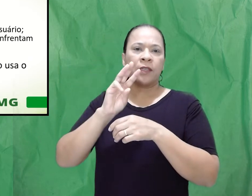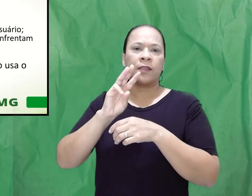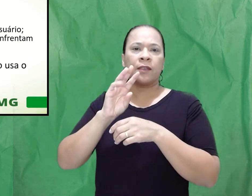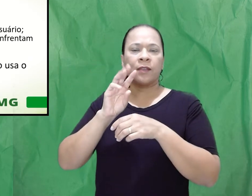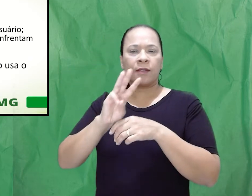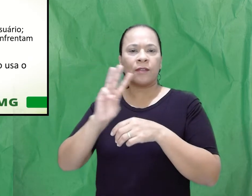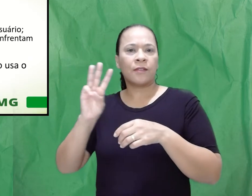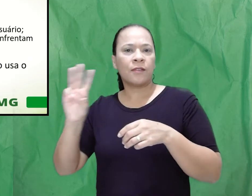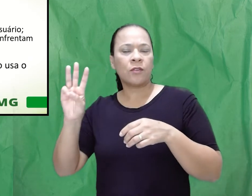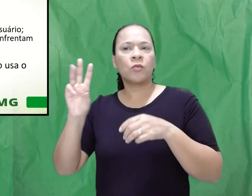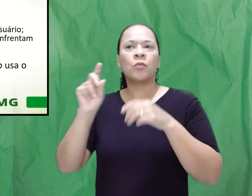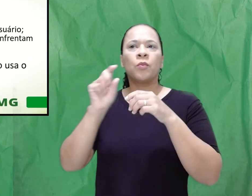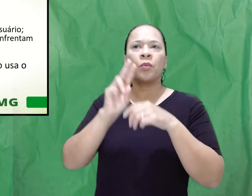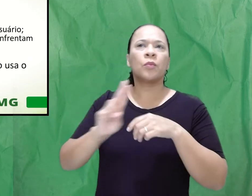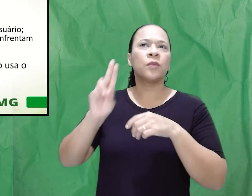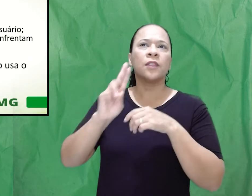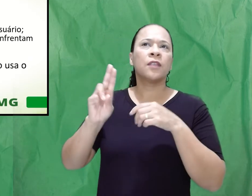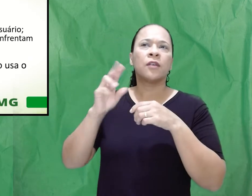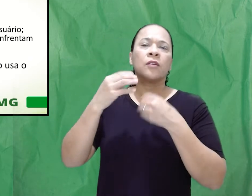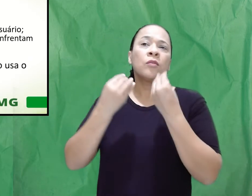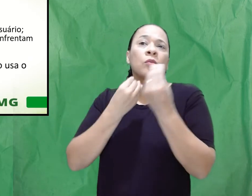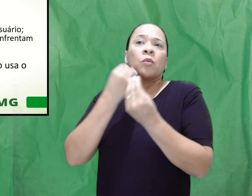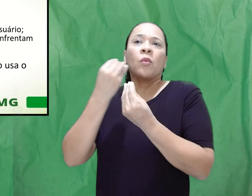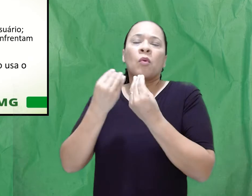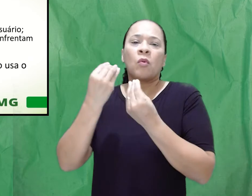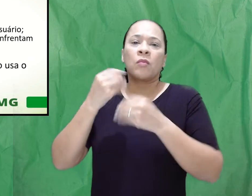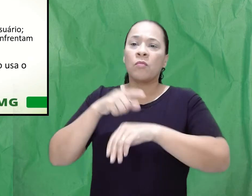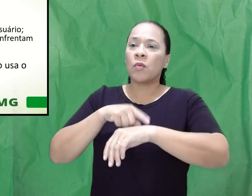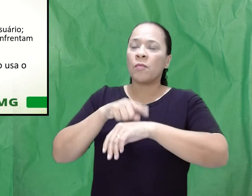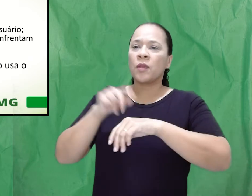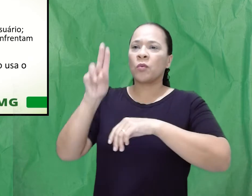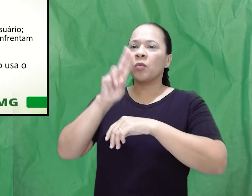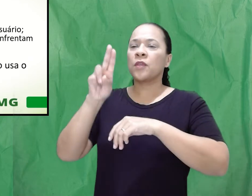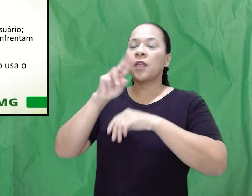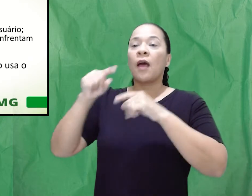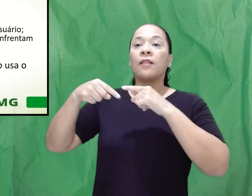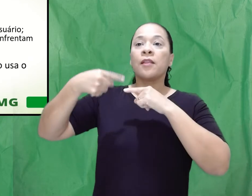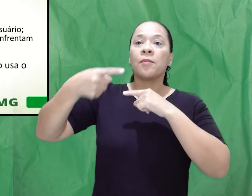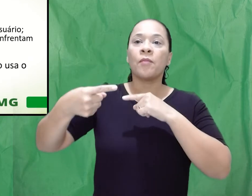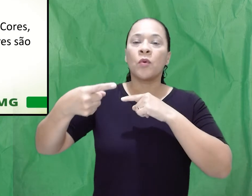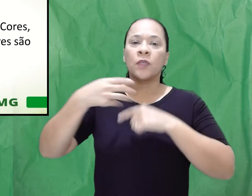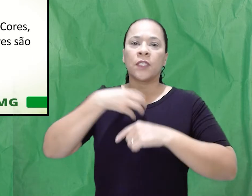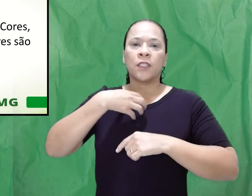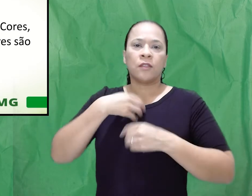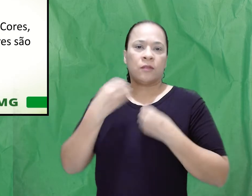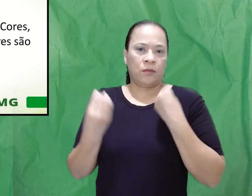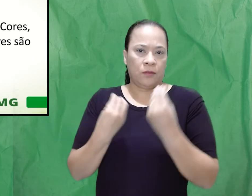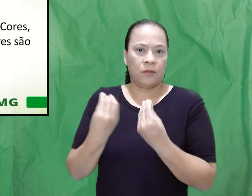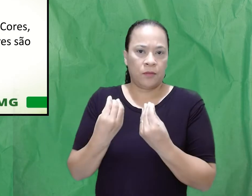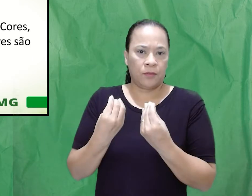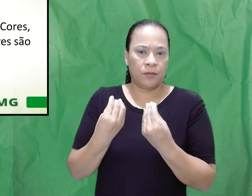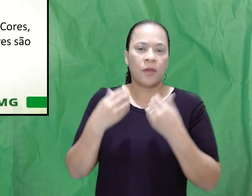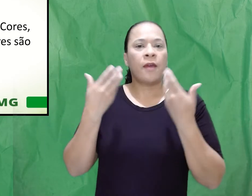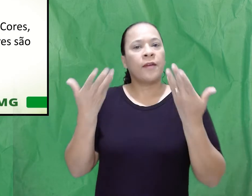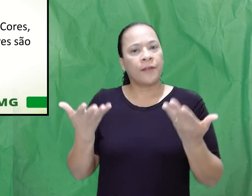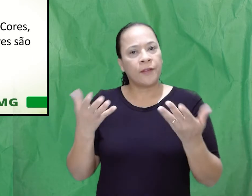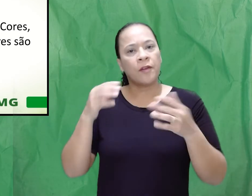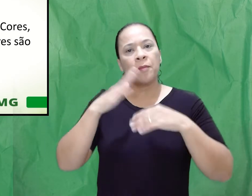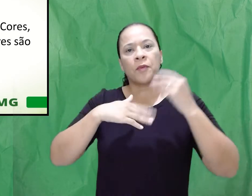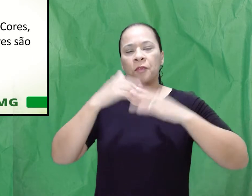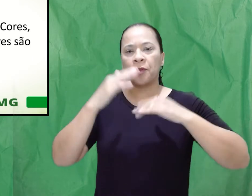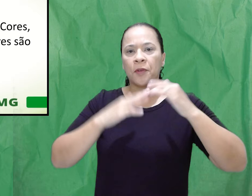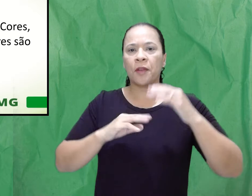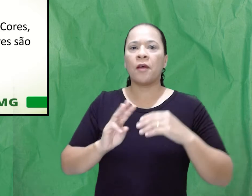utilizar? Então, essa são tarefas do profissional de UX. Aí tem o